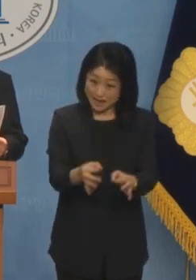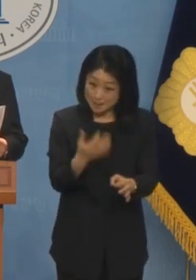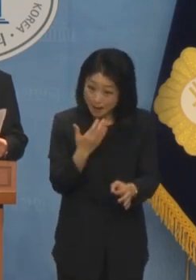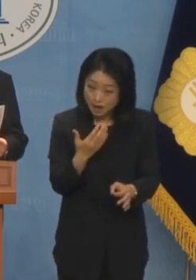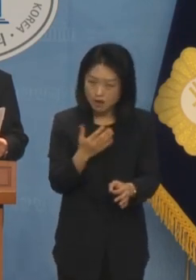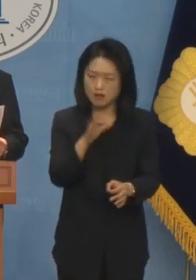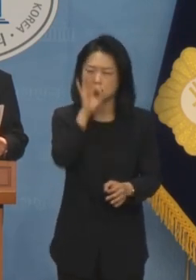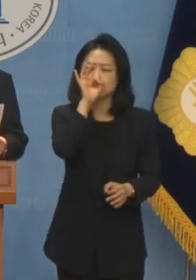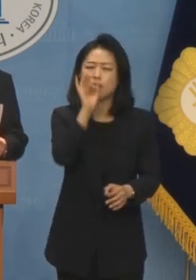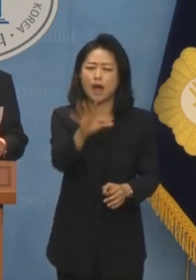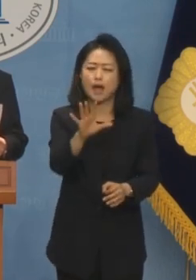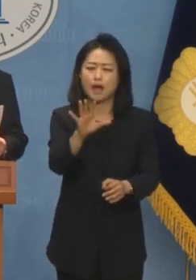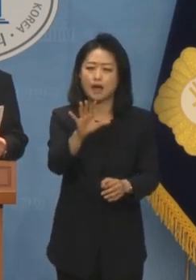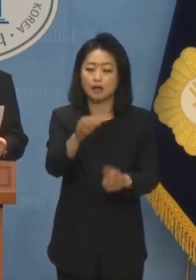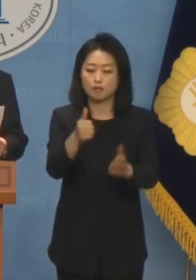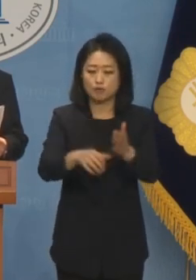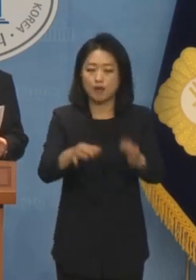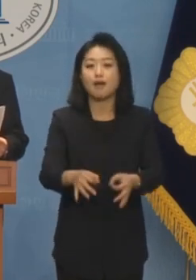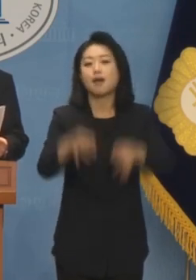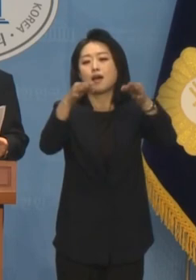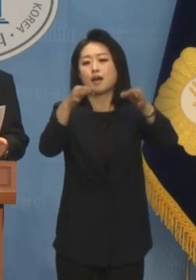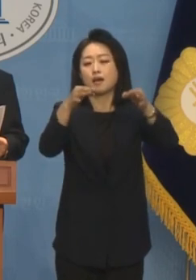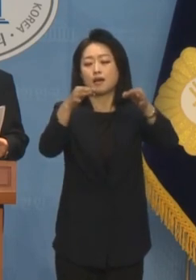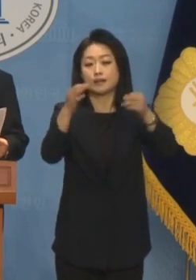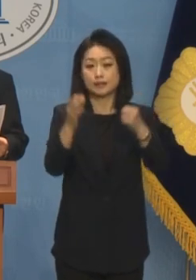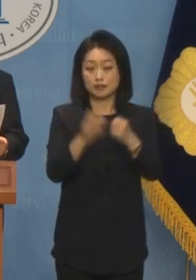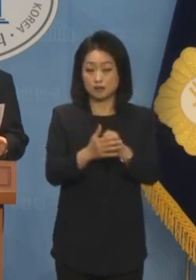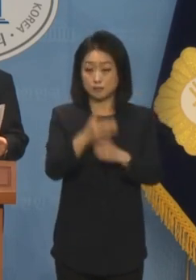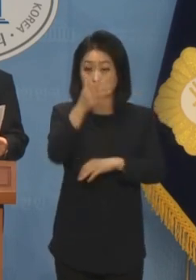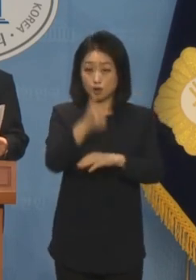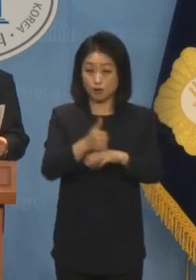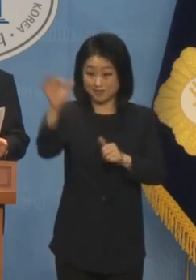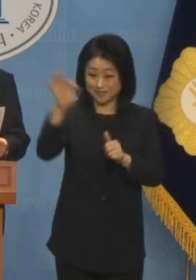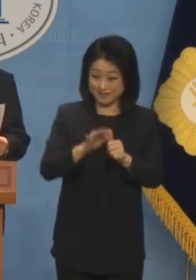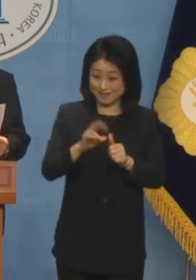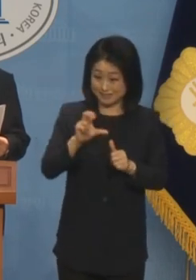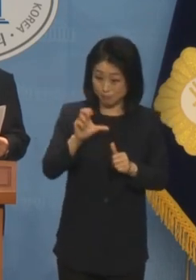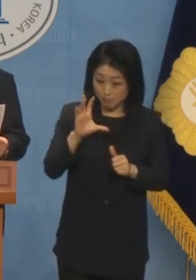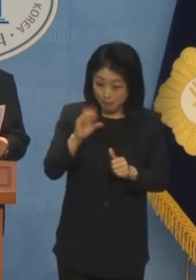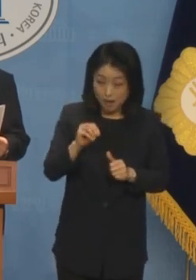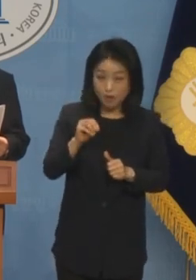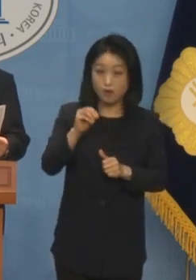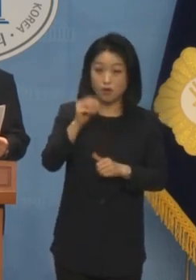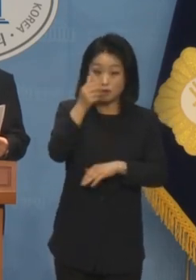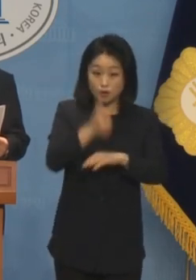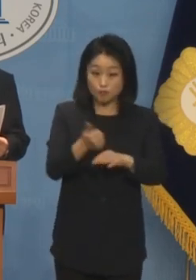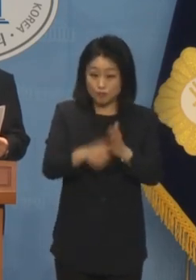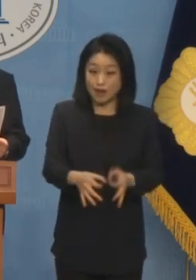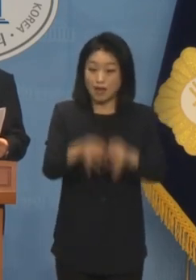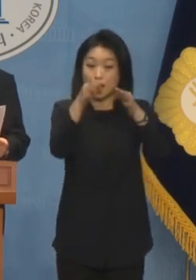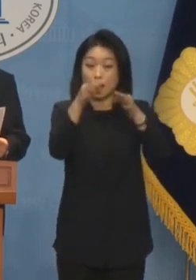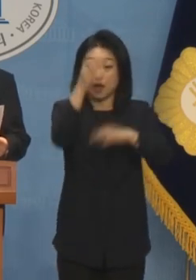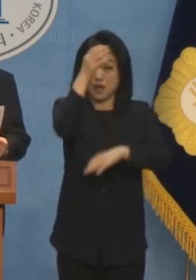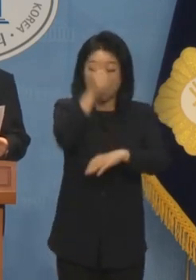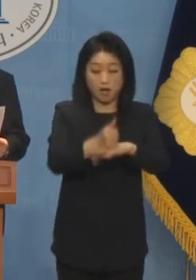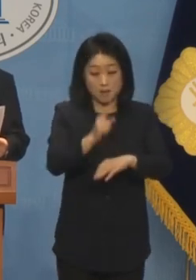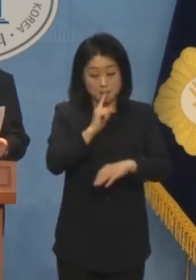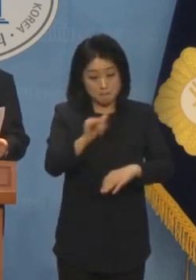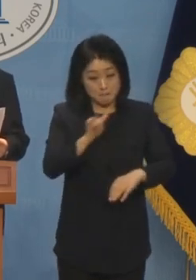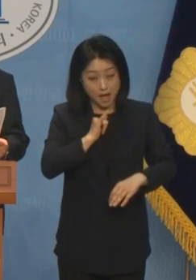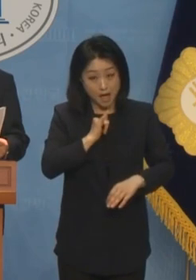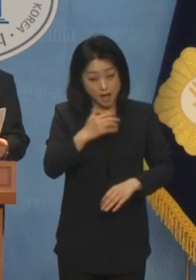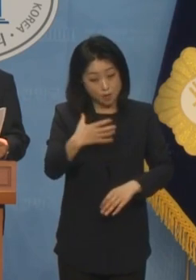수밖에 없어 되려 소상공인 자영업자를 비롯한 취약계층의 생존에 위협이 되는 부메랑으로